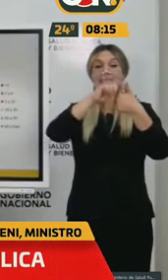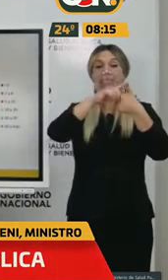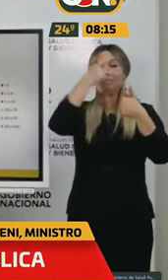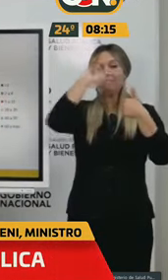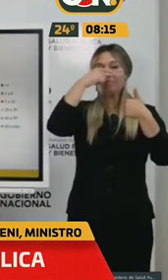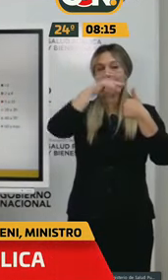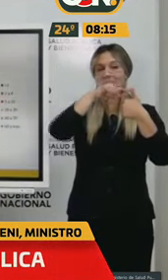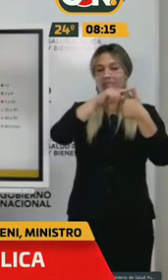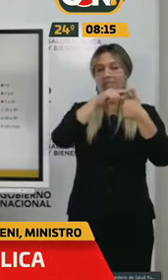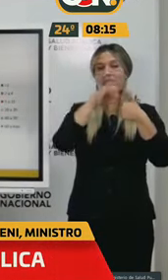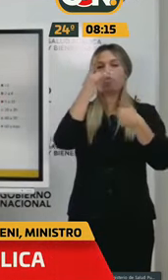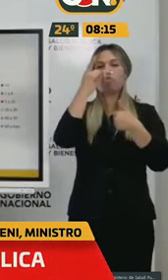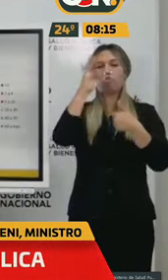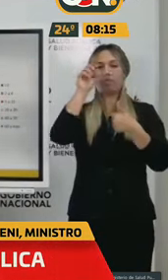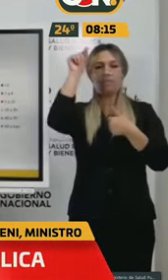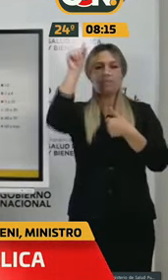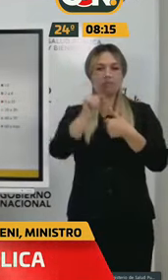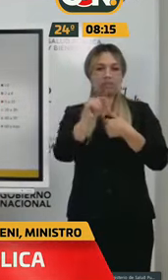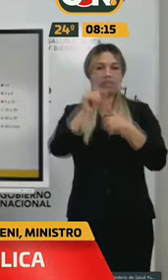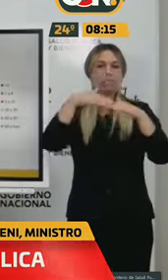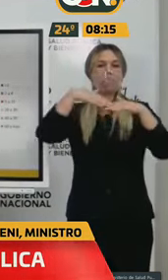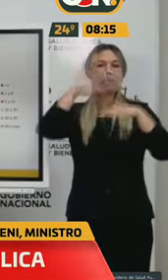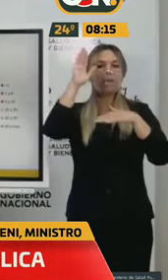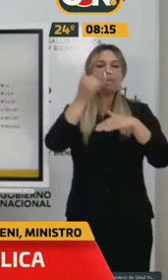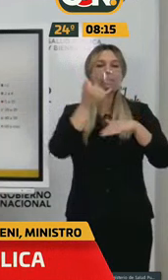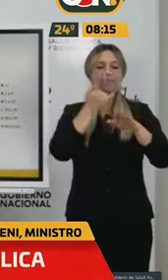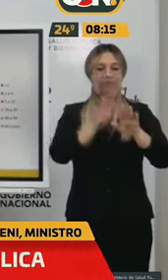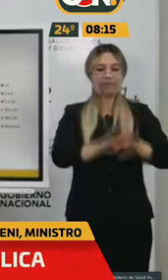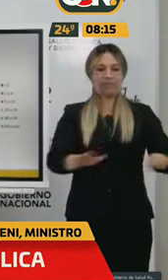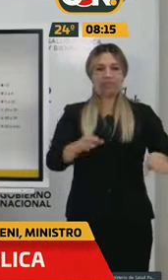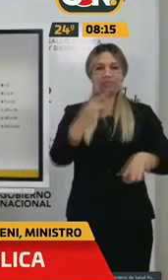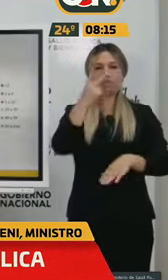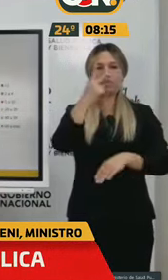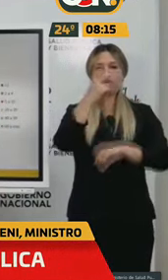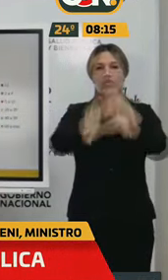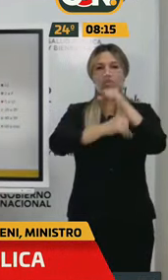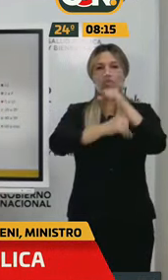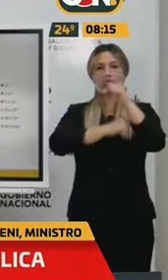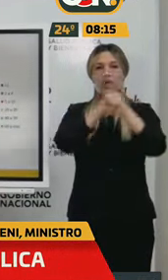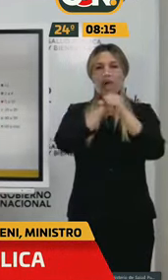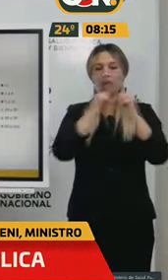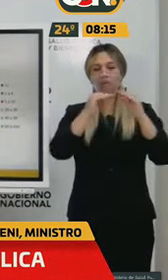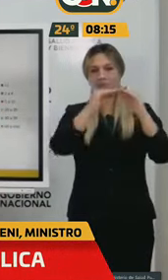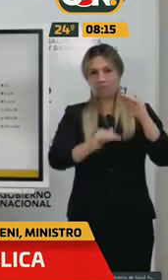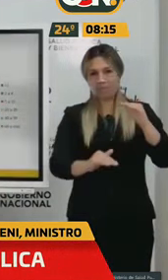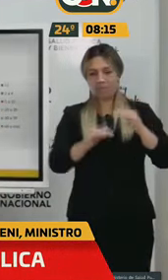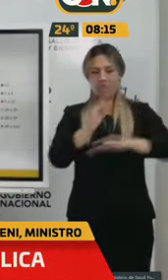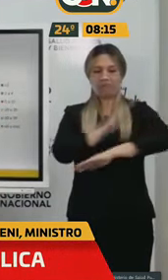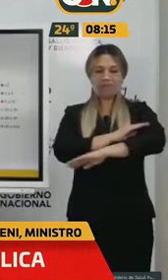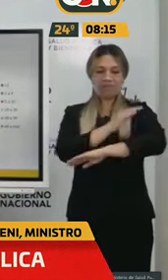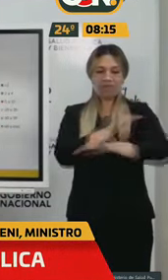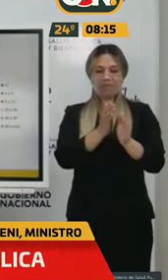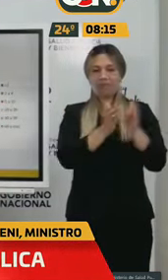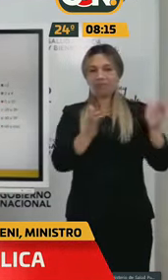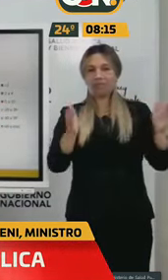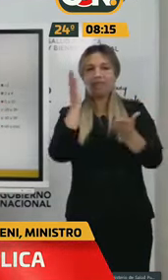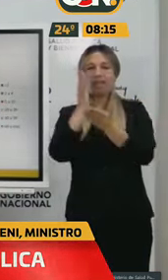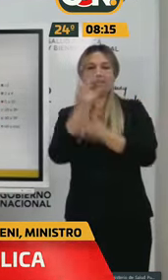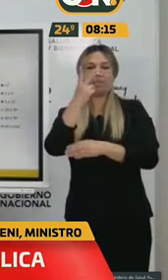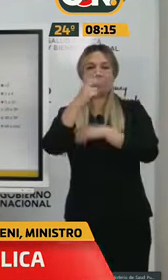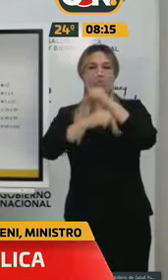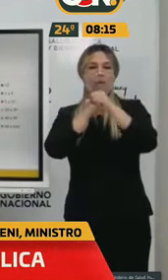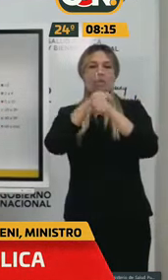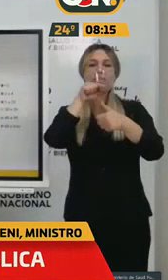respiratorio, más del 80% afecta a niños menores de 2 años, ¿verdad? Este es un virus típico de las estaciones